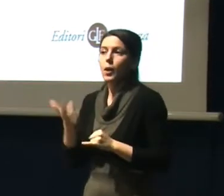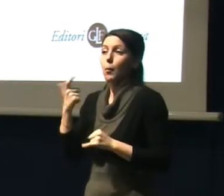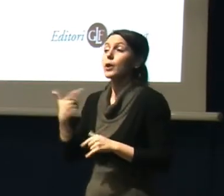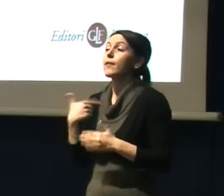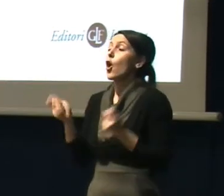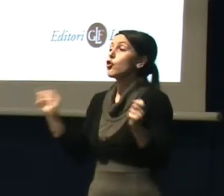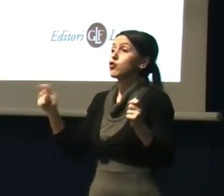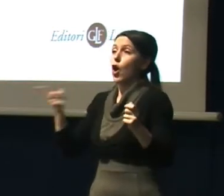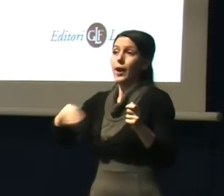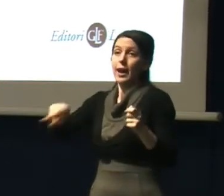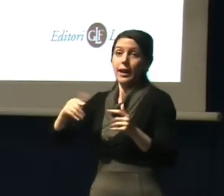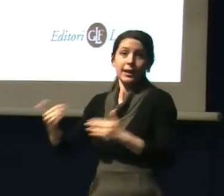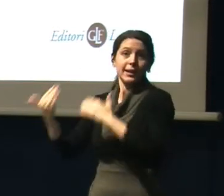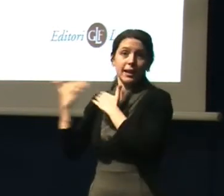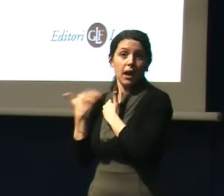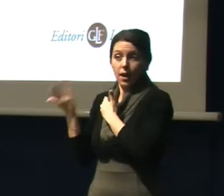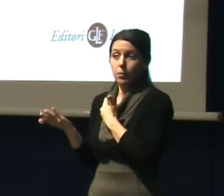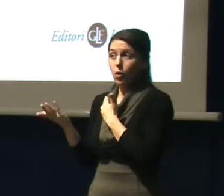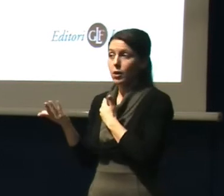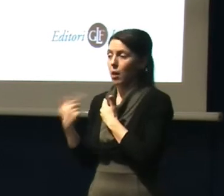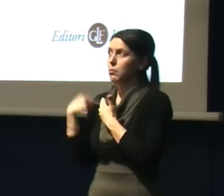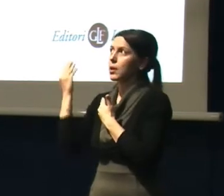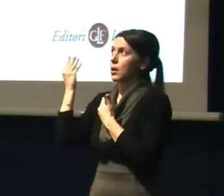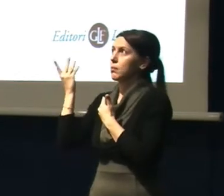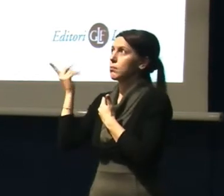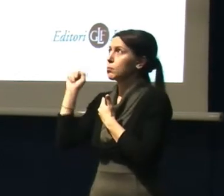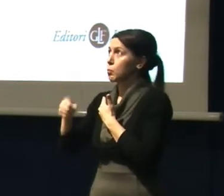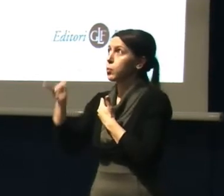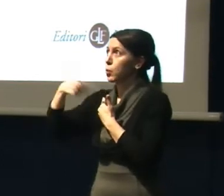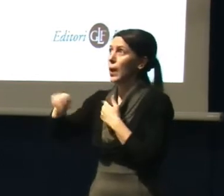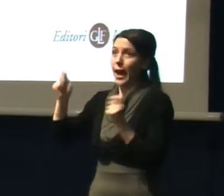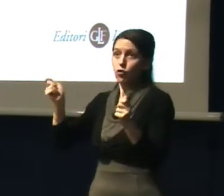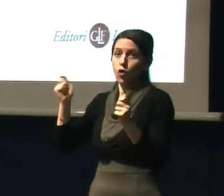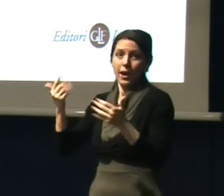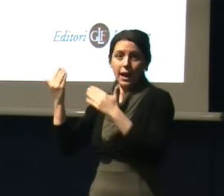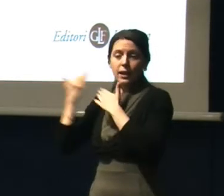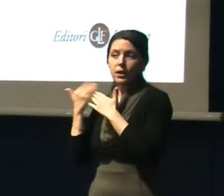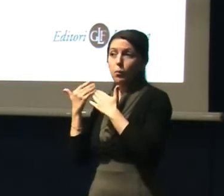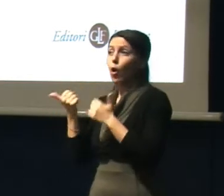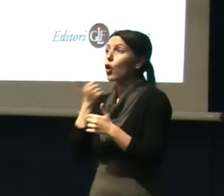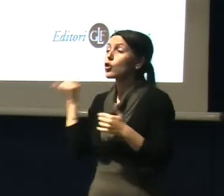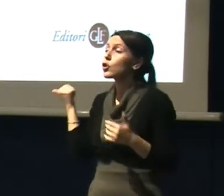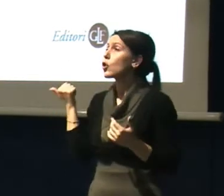responsabili perché io penso che ci sia una responsabilità non soltanto la